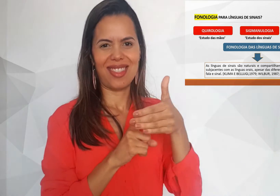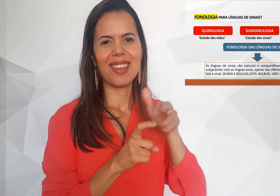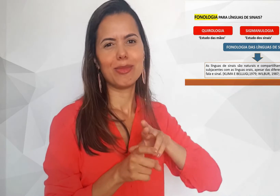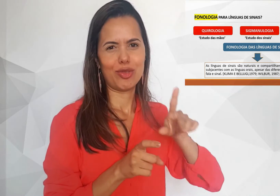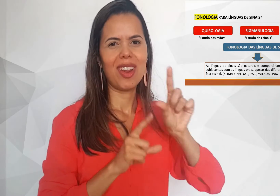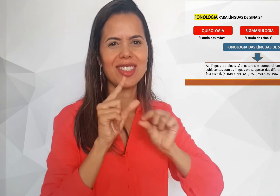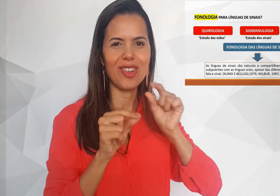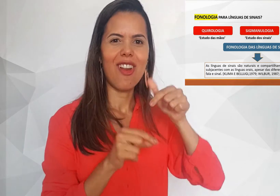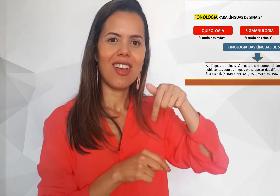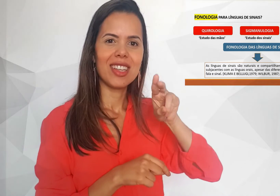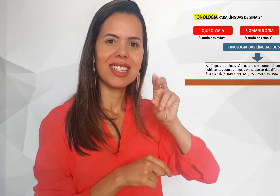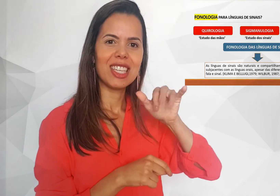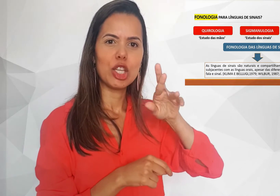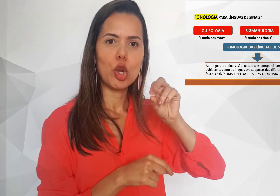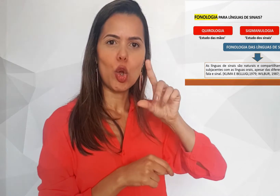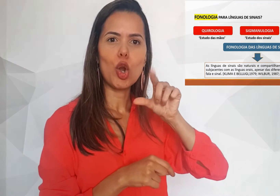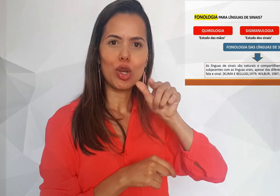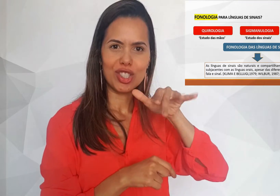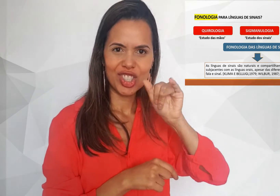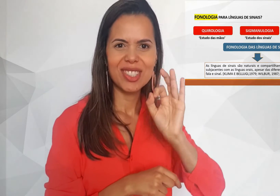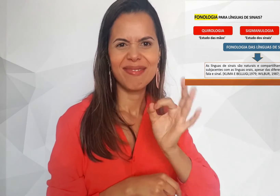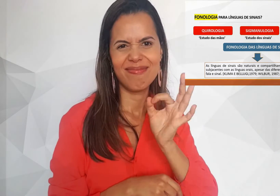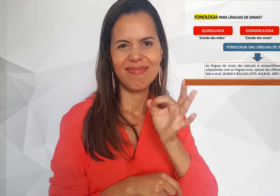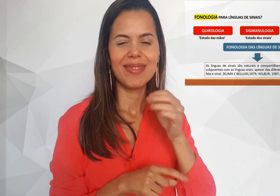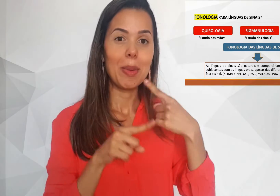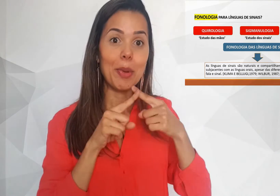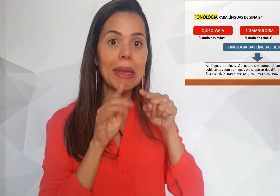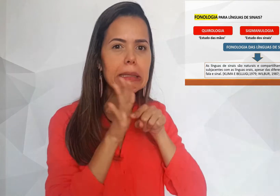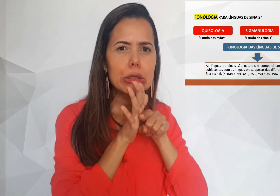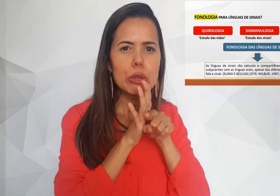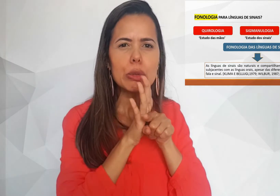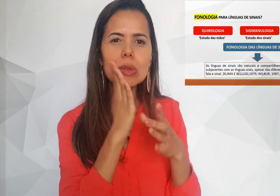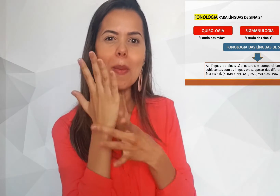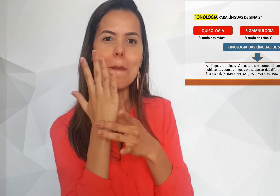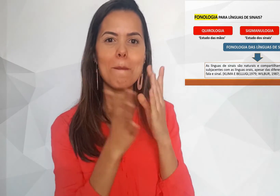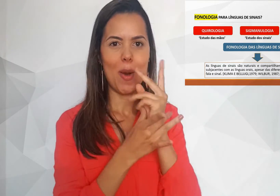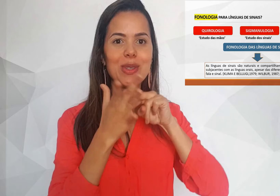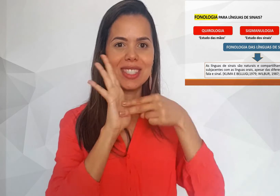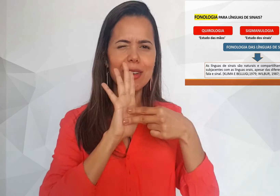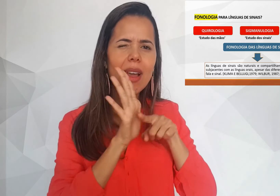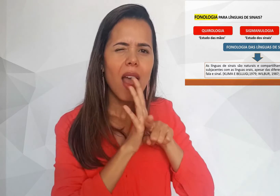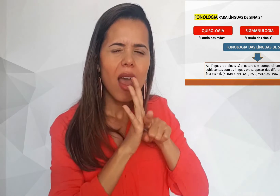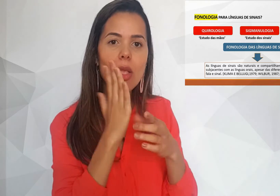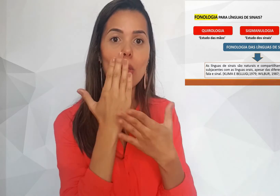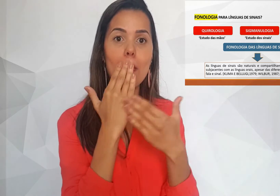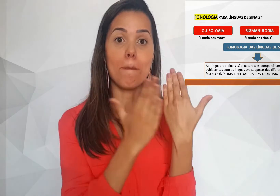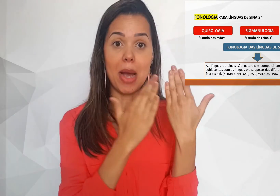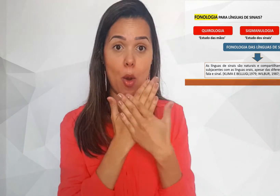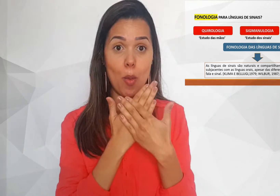uso de uma terminologia diferente, né? Ele utiliza quirologia a princípio, né? Como se fosse o estudo das mãos, nessa área de